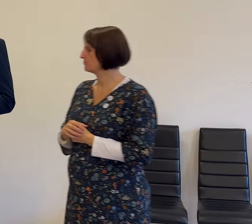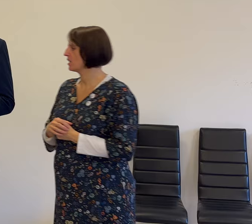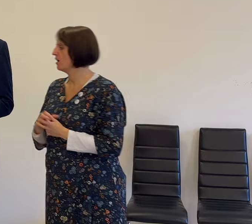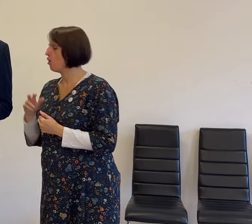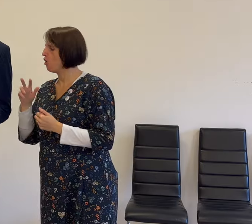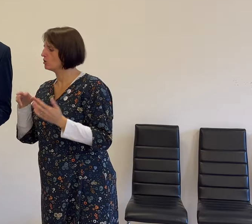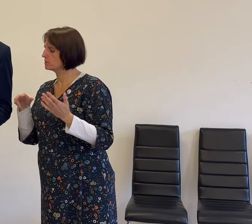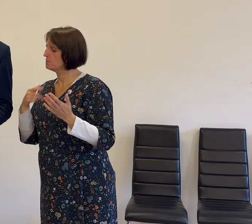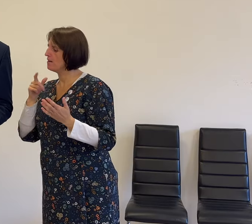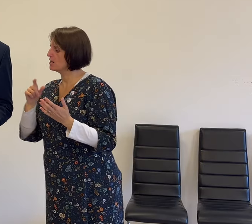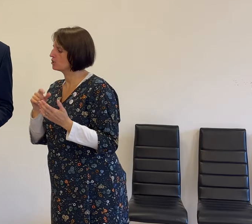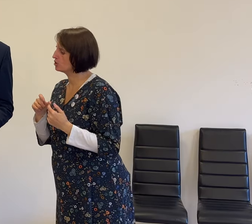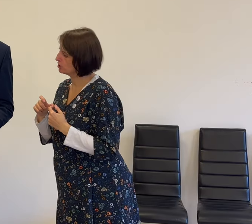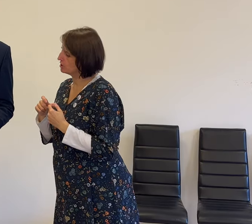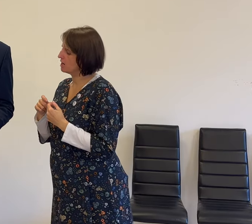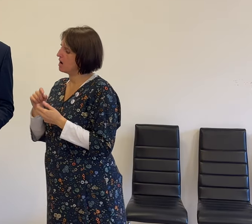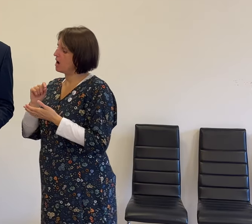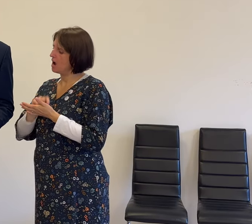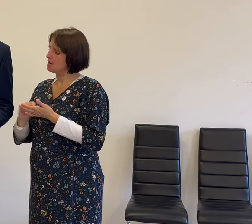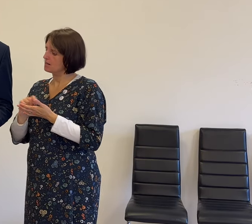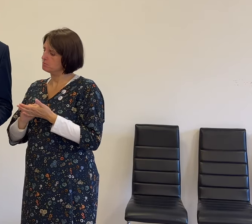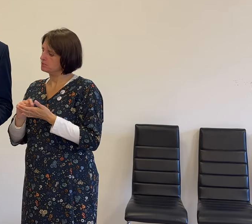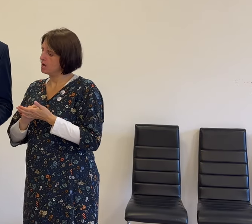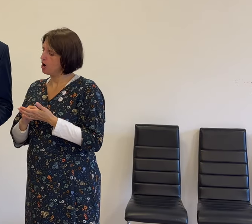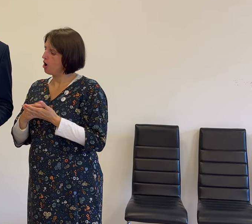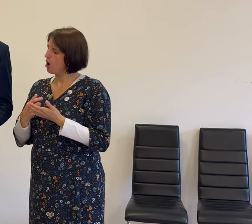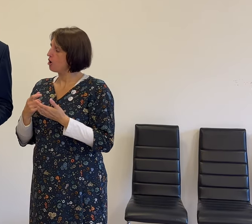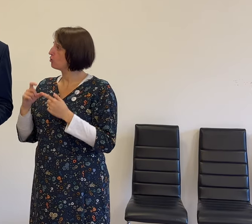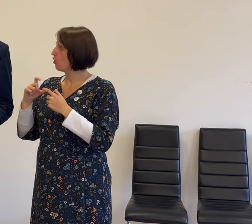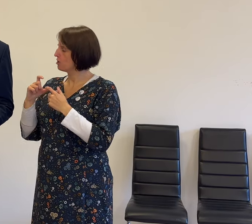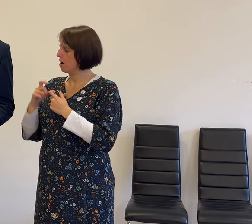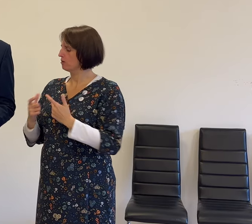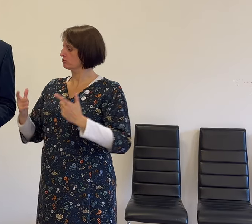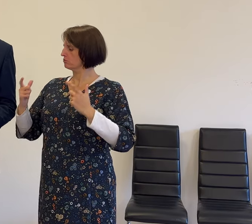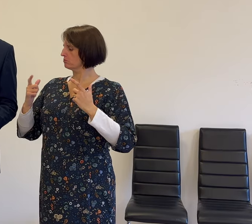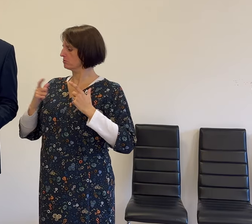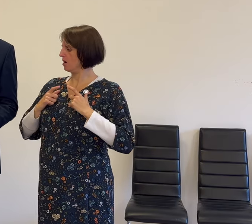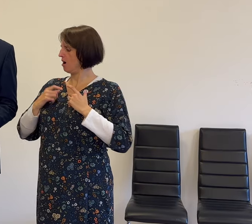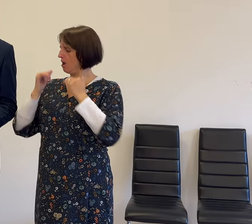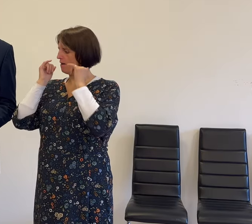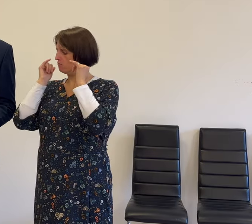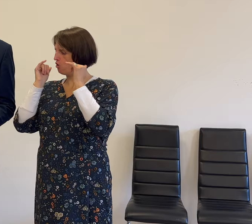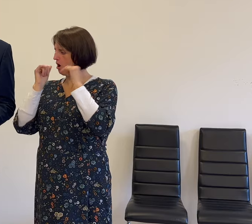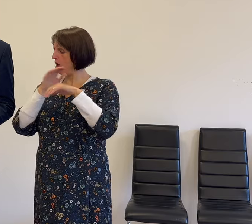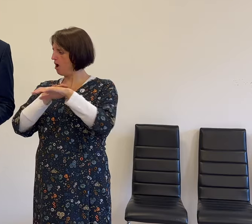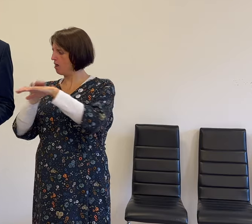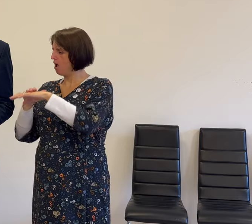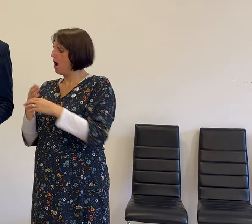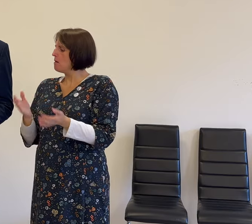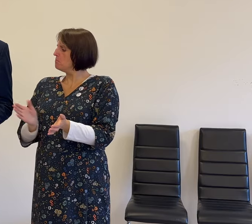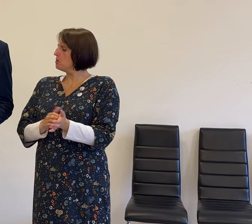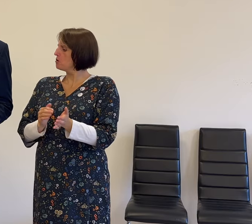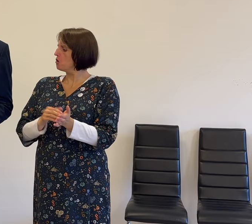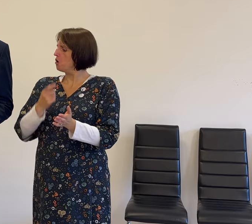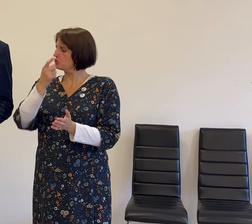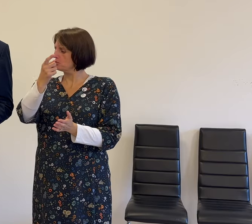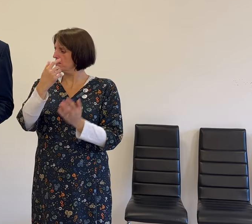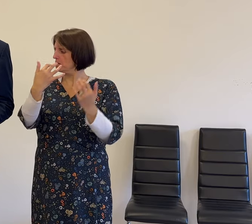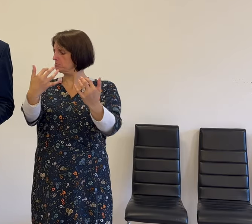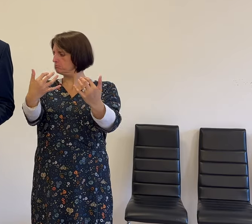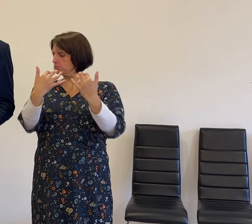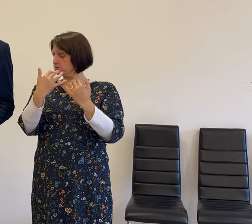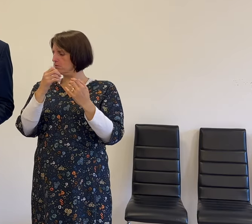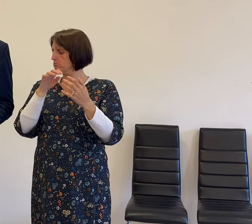verši Goliáš stával a volal na izraelské řady. Říkali, proč vycházíte a řadíte se k bitvě, což nejsem